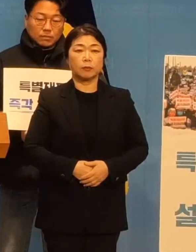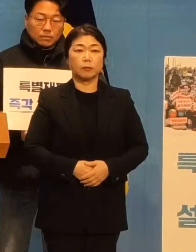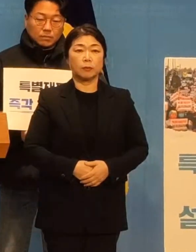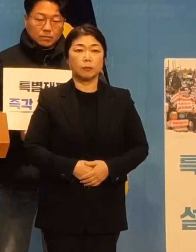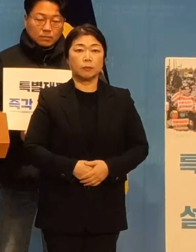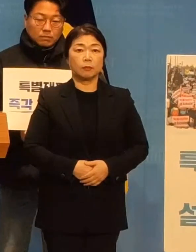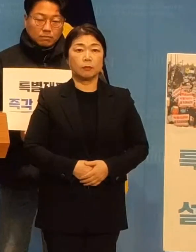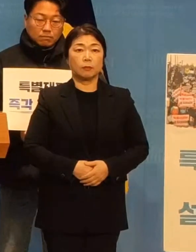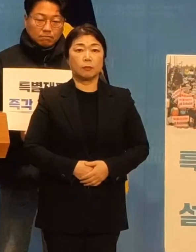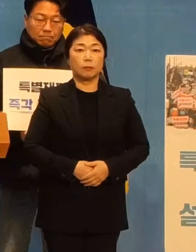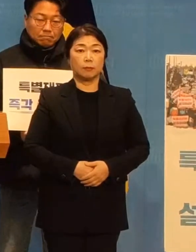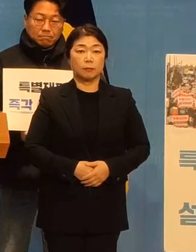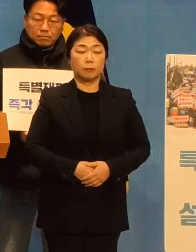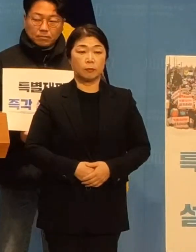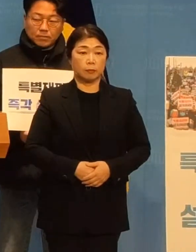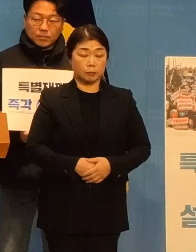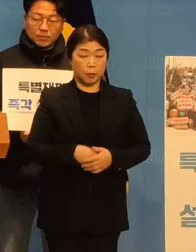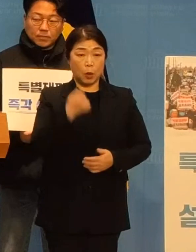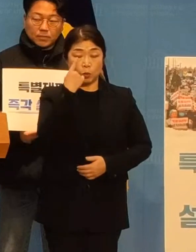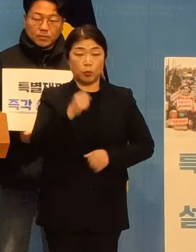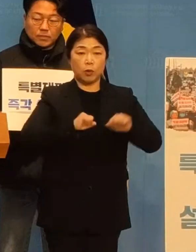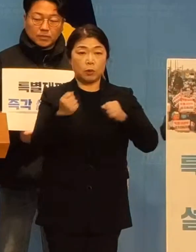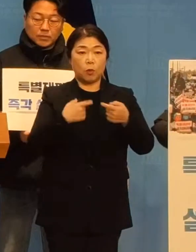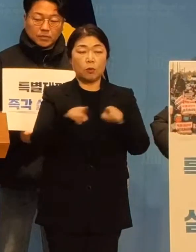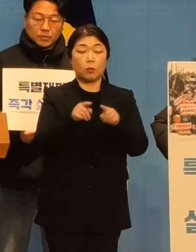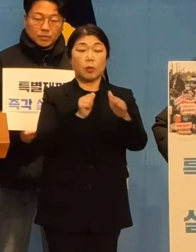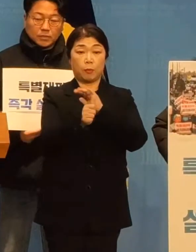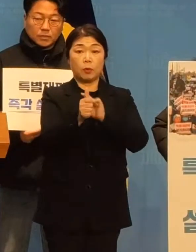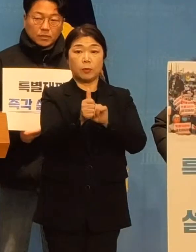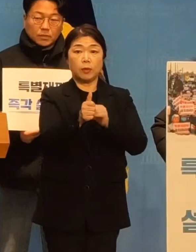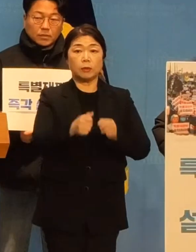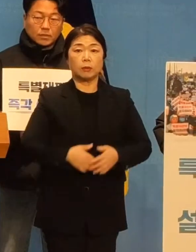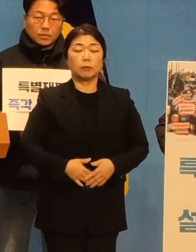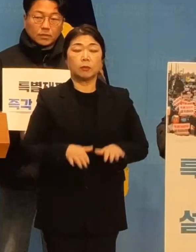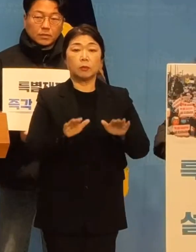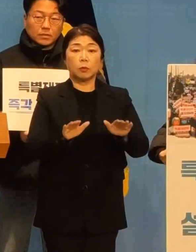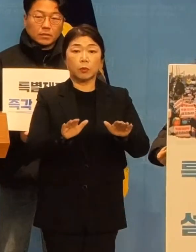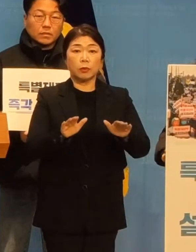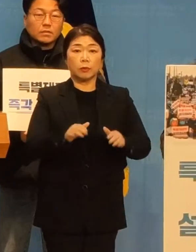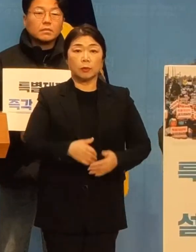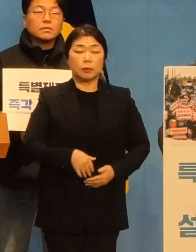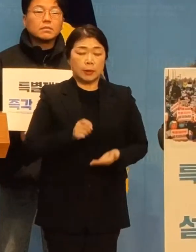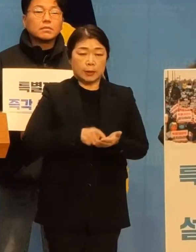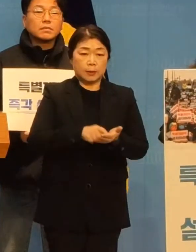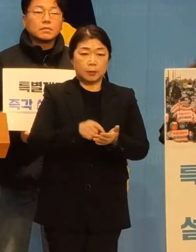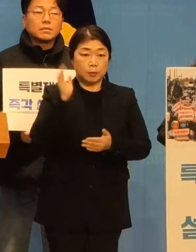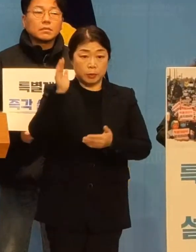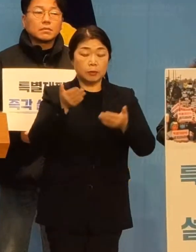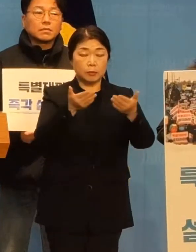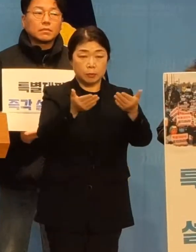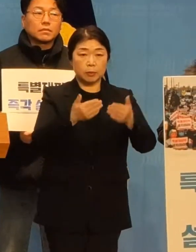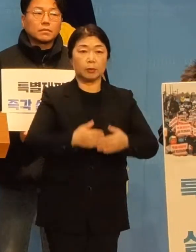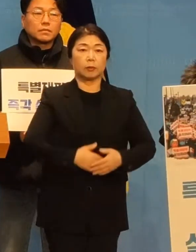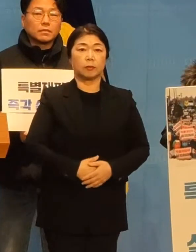네, 반갑습니다. 촛불행동 공동대표 권호혁입니다. 저희가 오늘 긴급하게 기자회견을